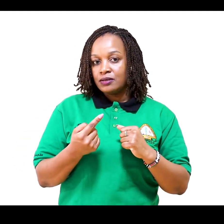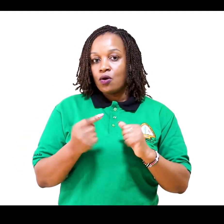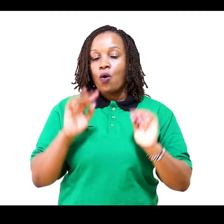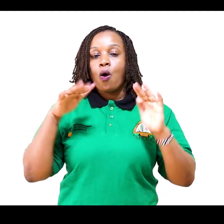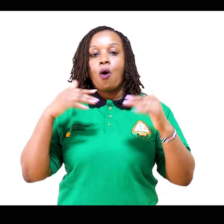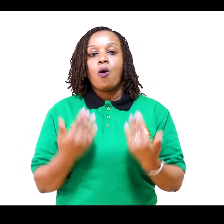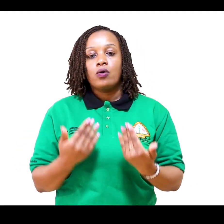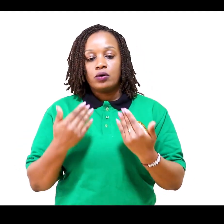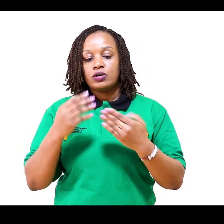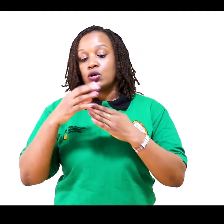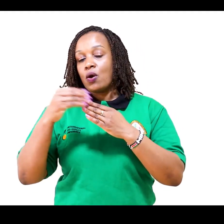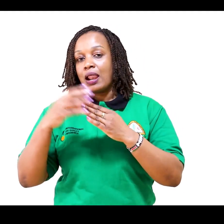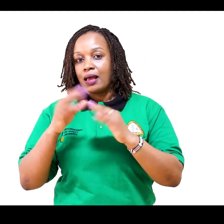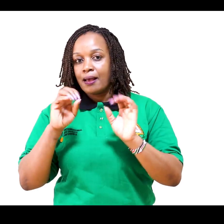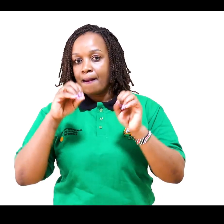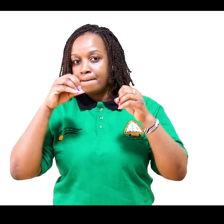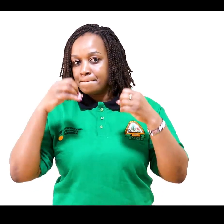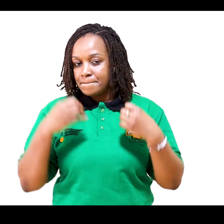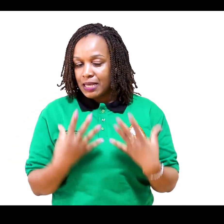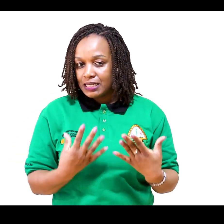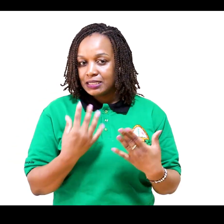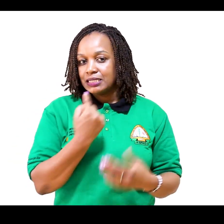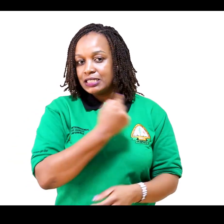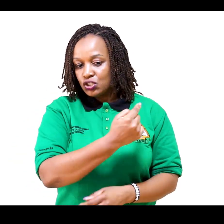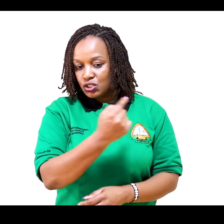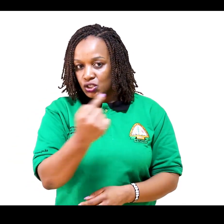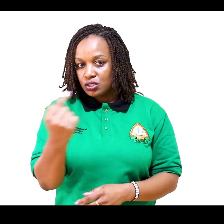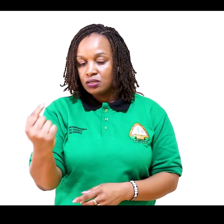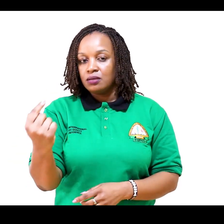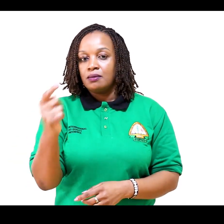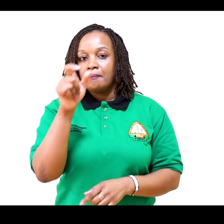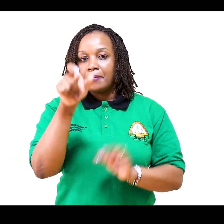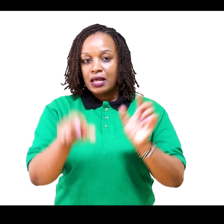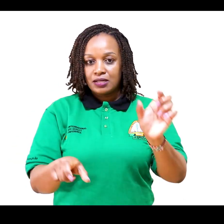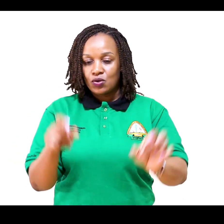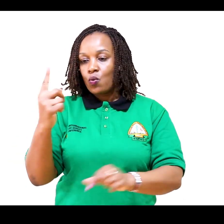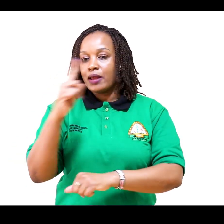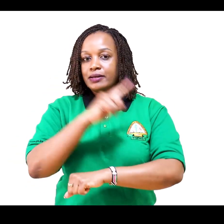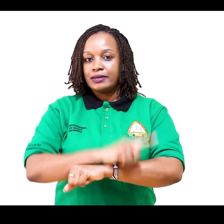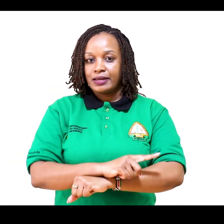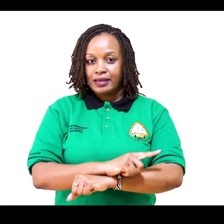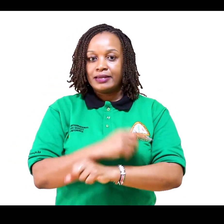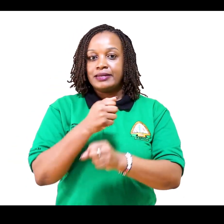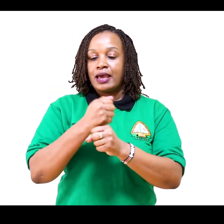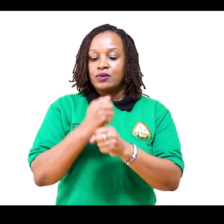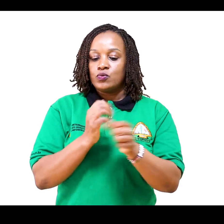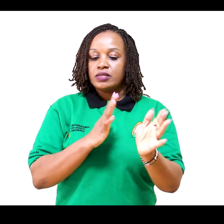dola kwa kila mtu kwa siku na itafanywa baada ya wiki 2 baada ya ankara.